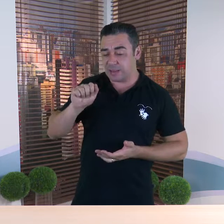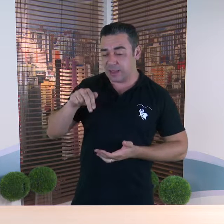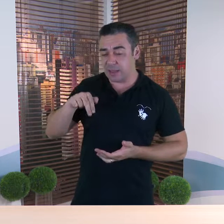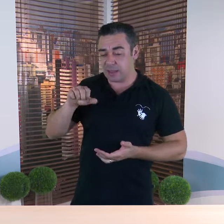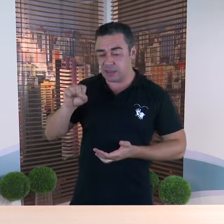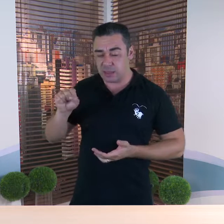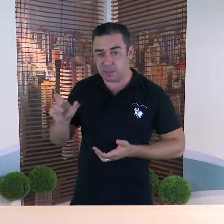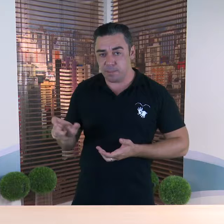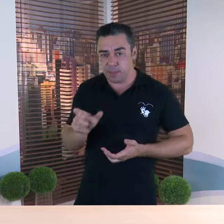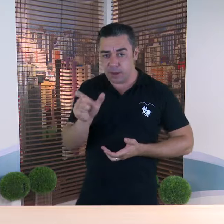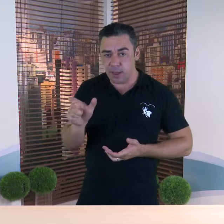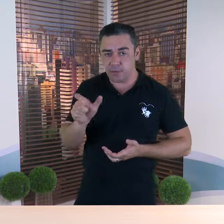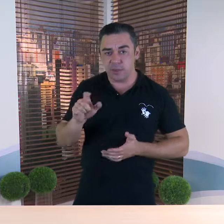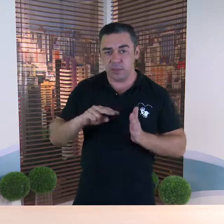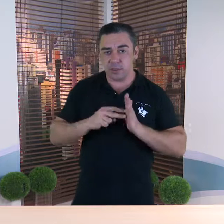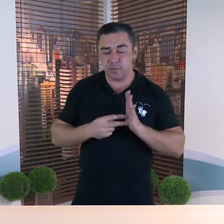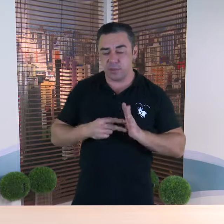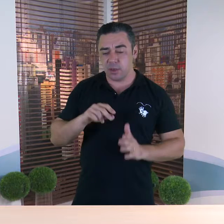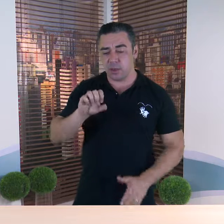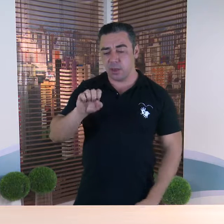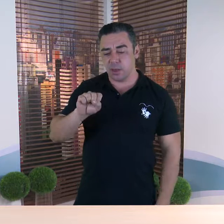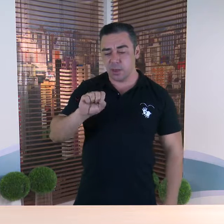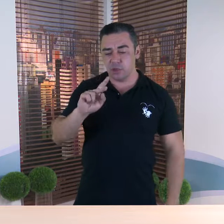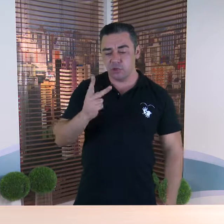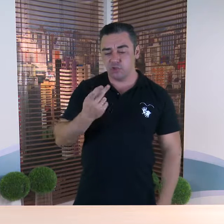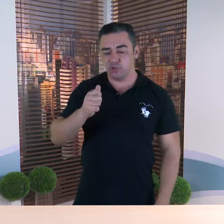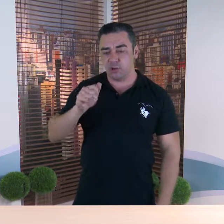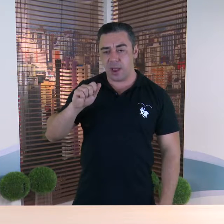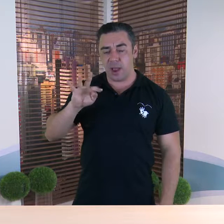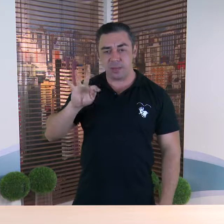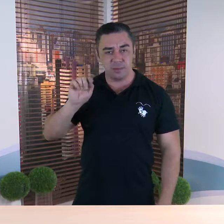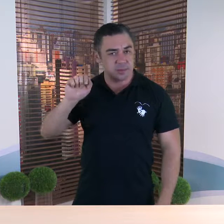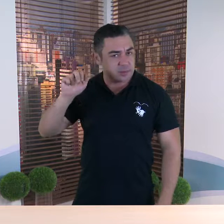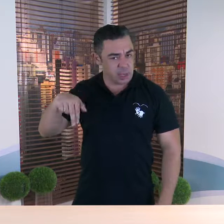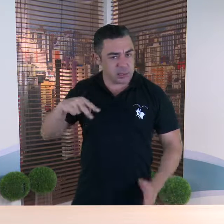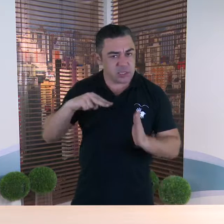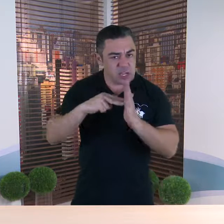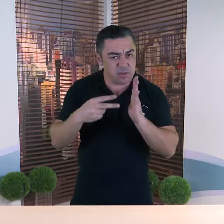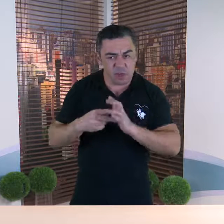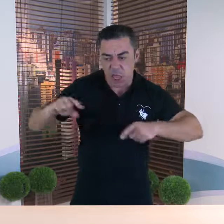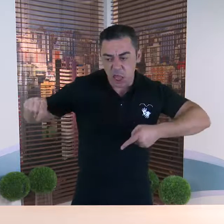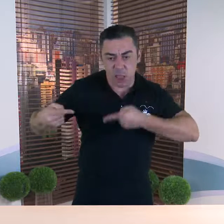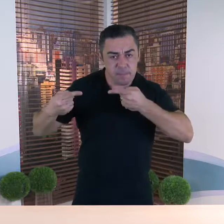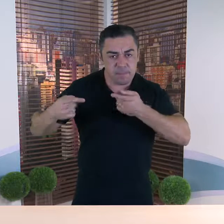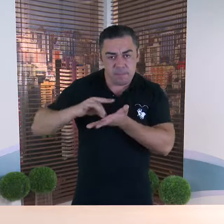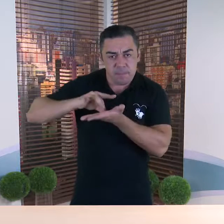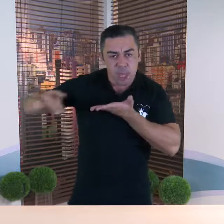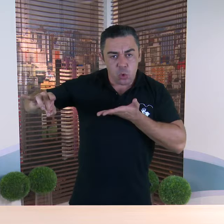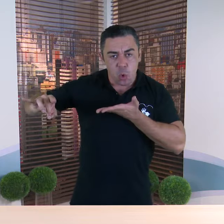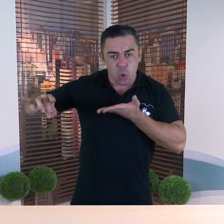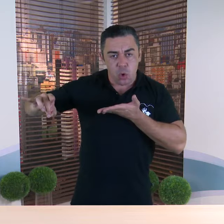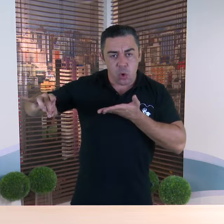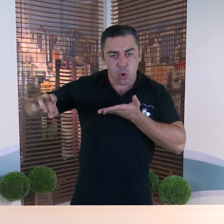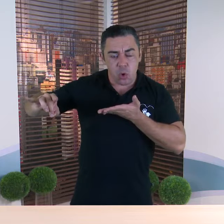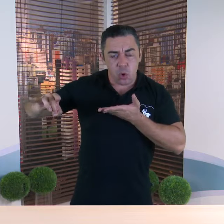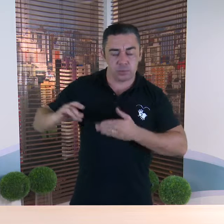tradução do termo hebraico Shatã, com o sentido de adversário,